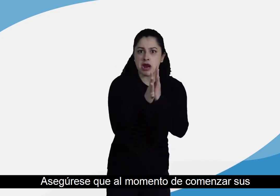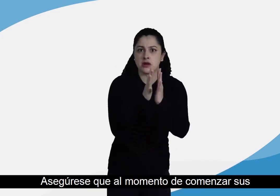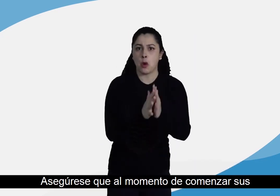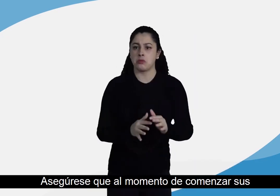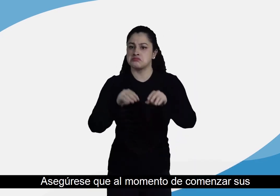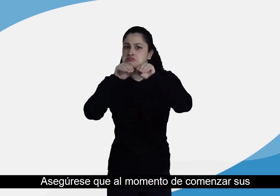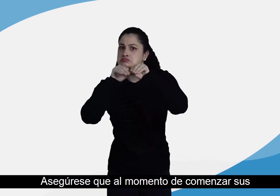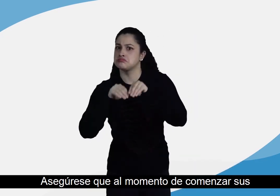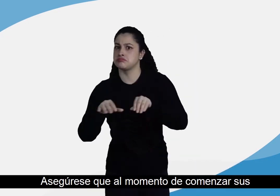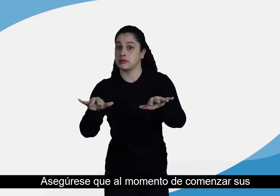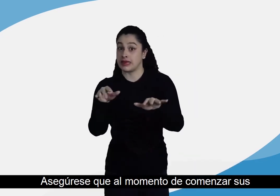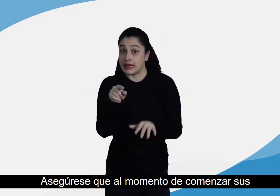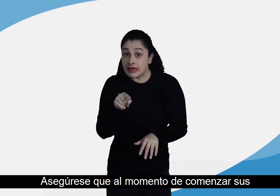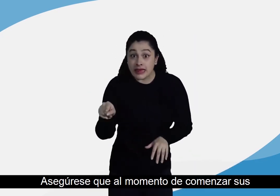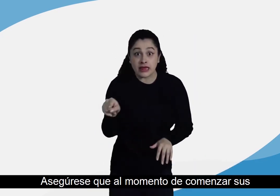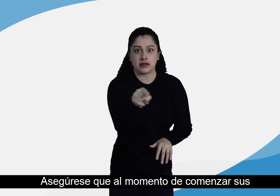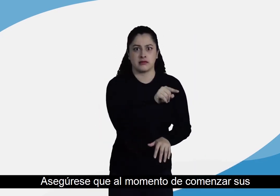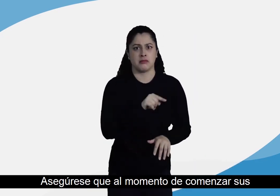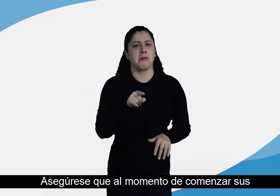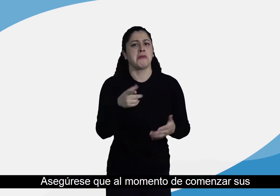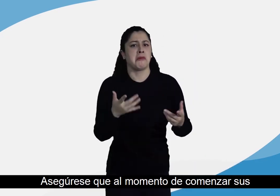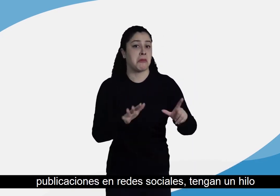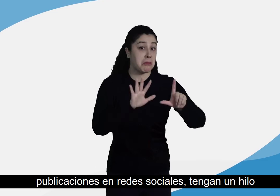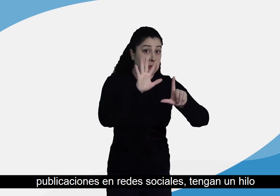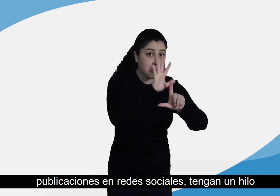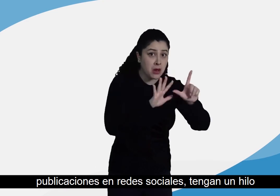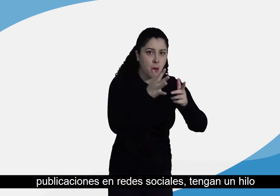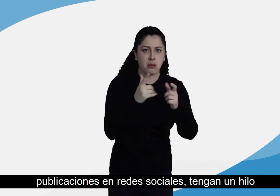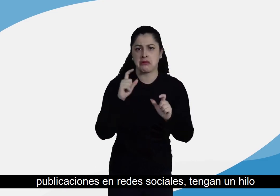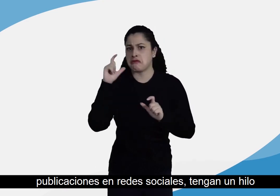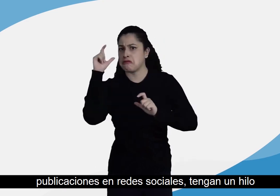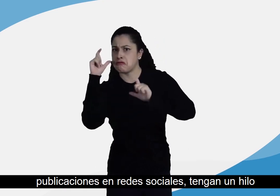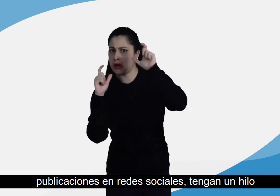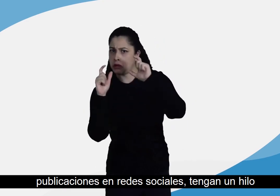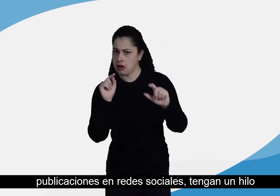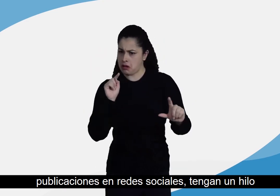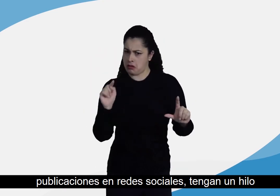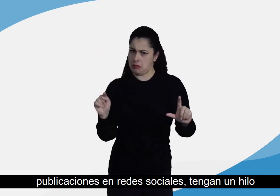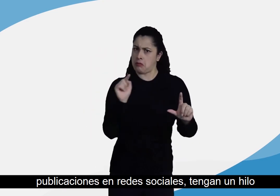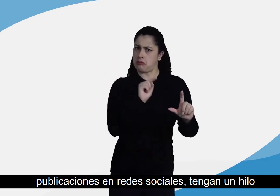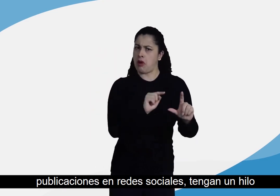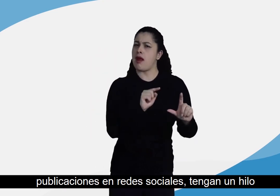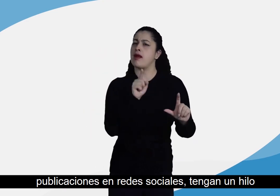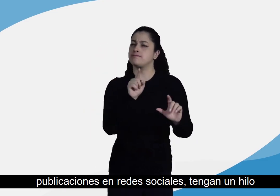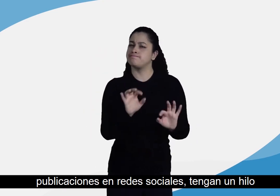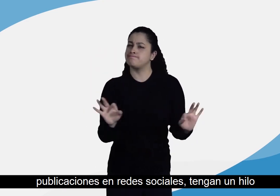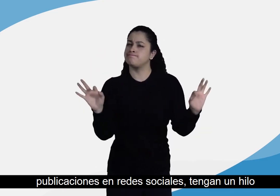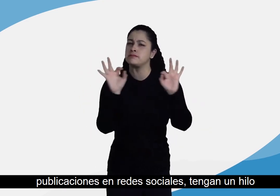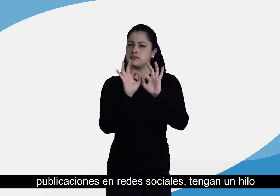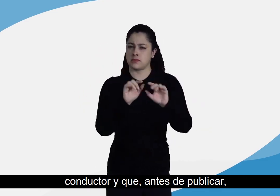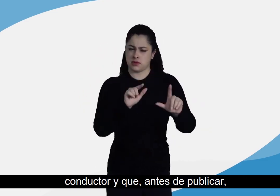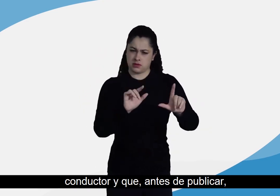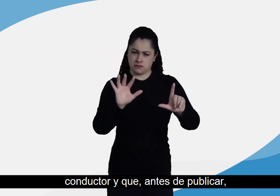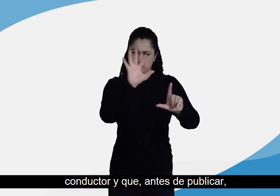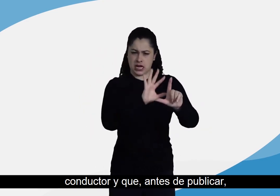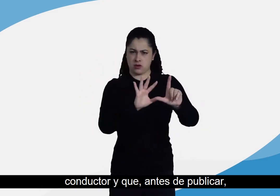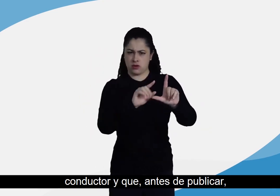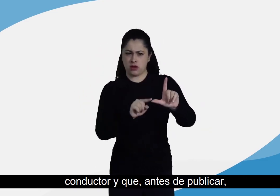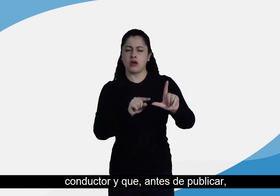Asegúrese que, al momento de comenzar, sus publicaciones en redes sociales tengan un hilo conductor